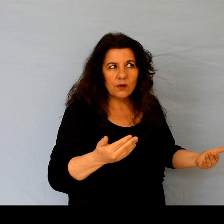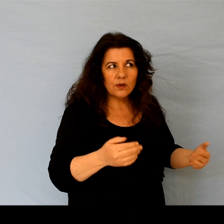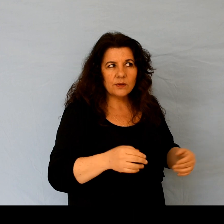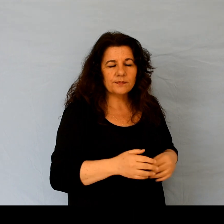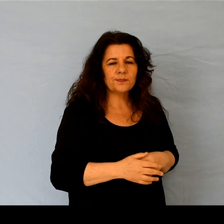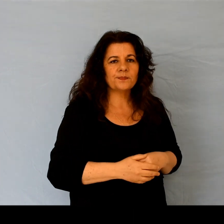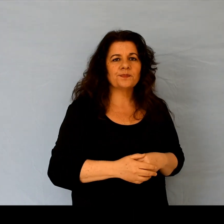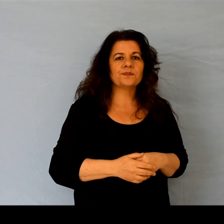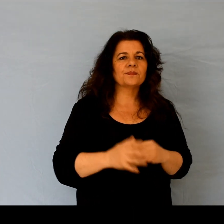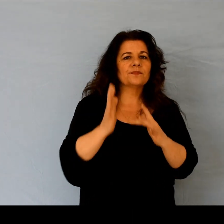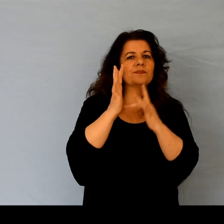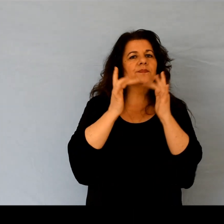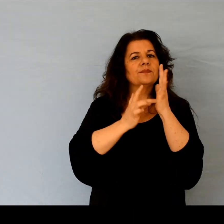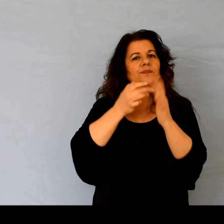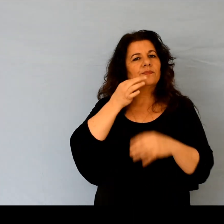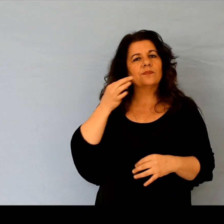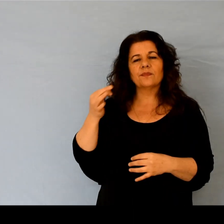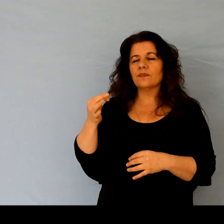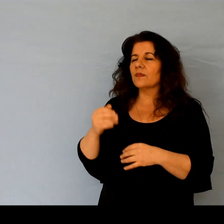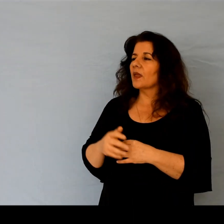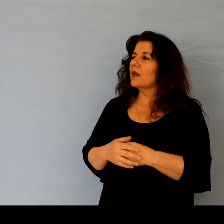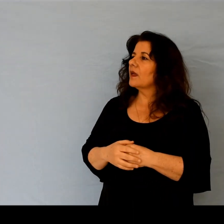Jésus lui dit : « Femme, crois-moi,